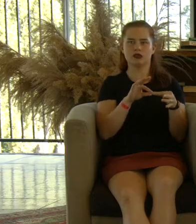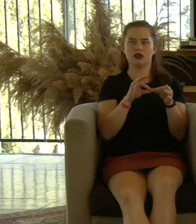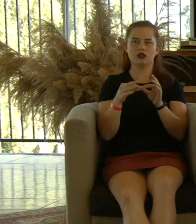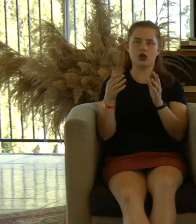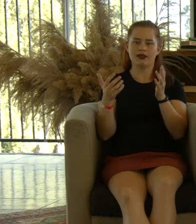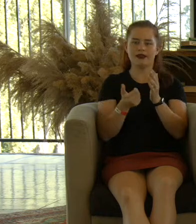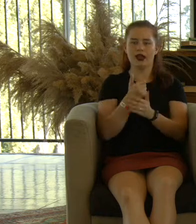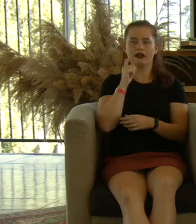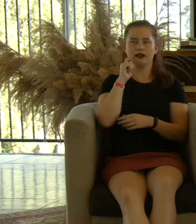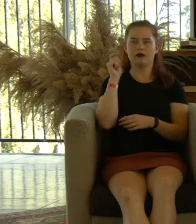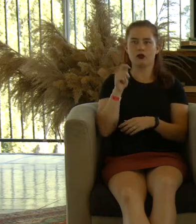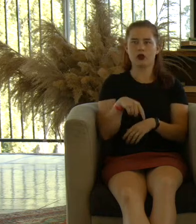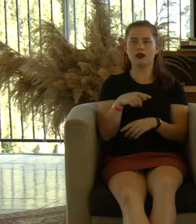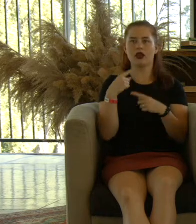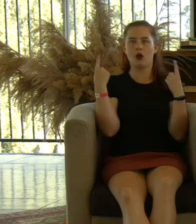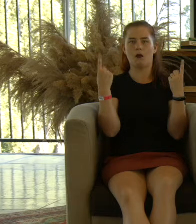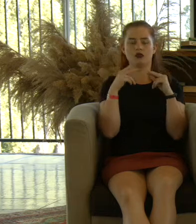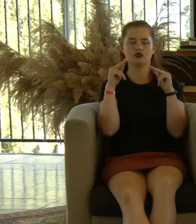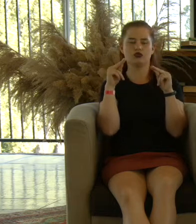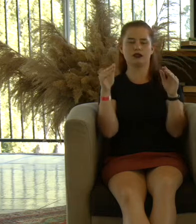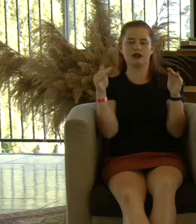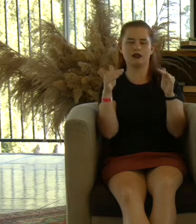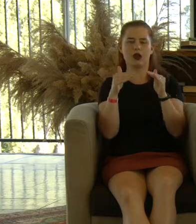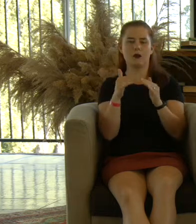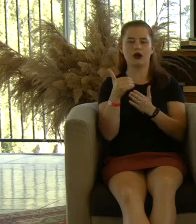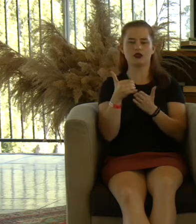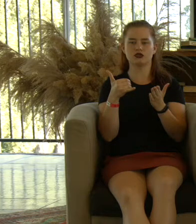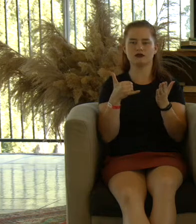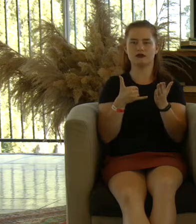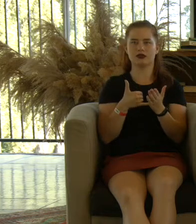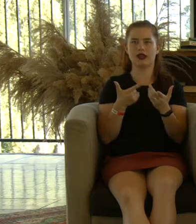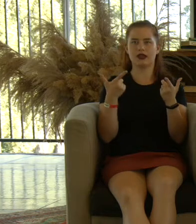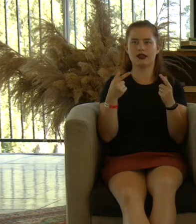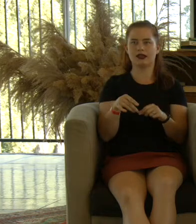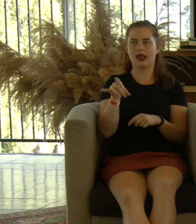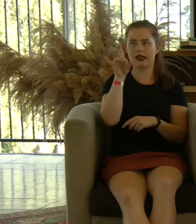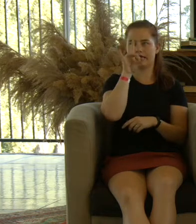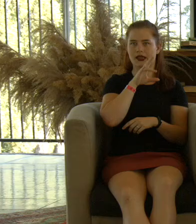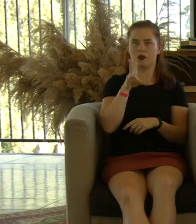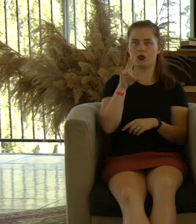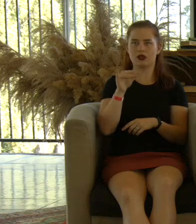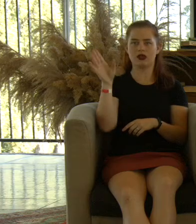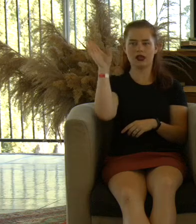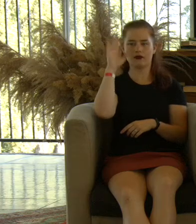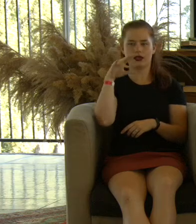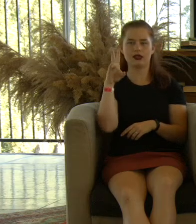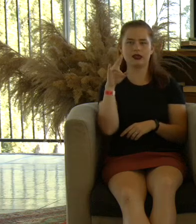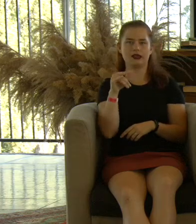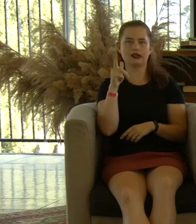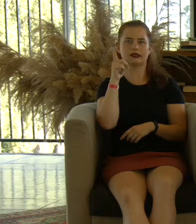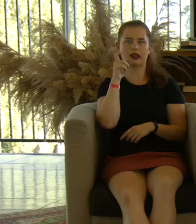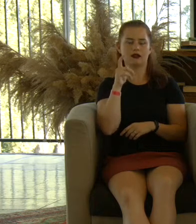найти в Украине обычное, честное домашнее вино, в котором не будет ни в том числе ни воды, ни сахара.